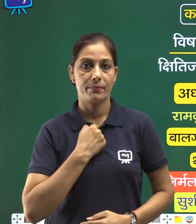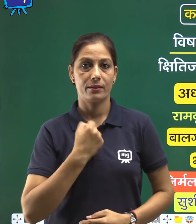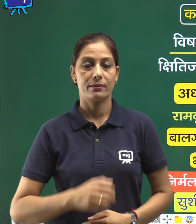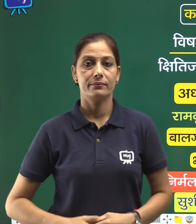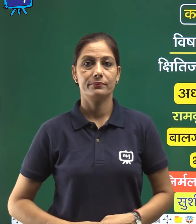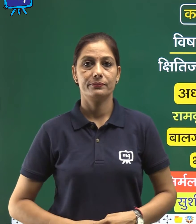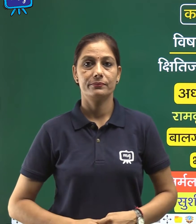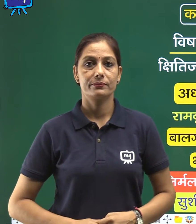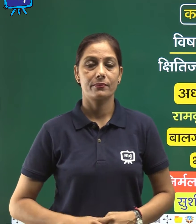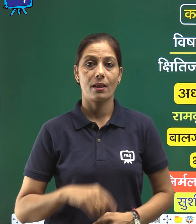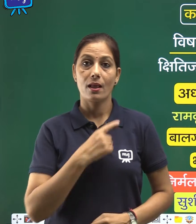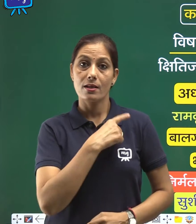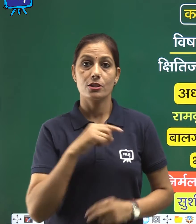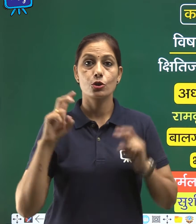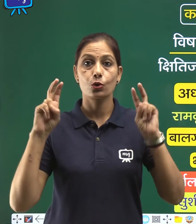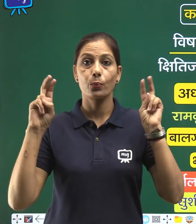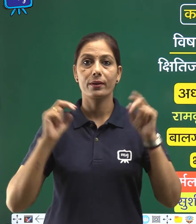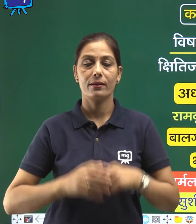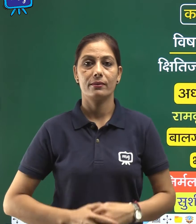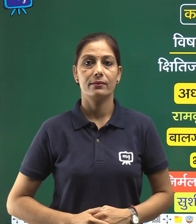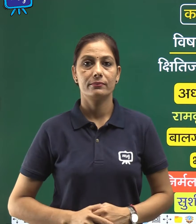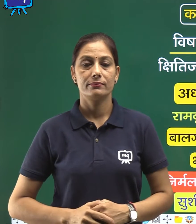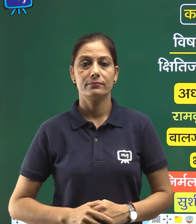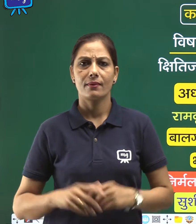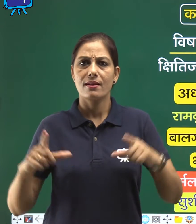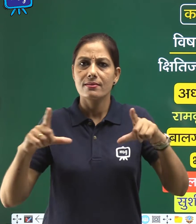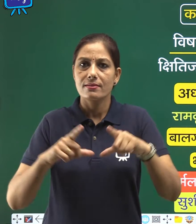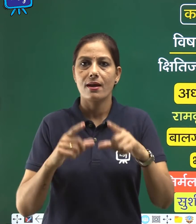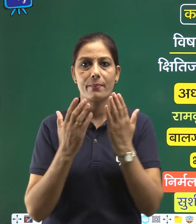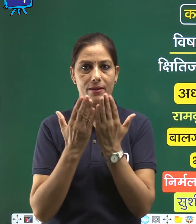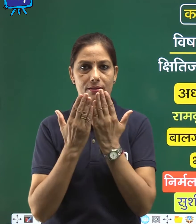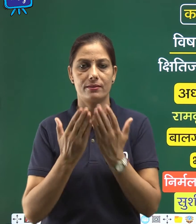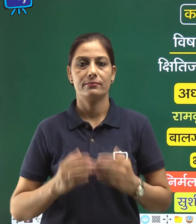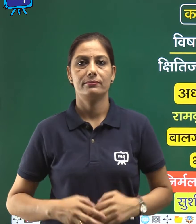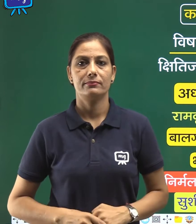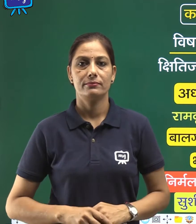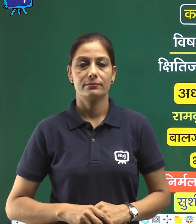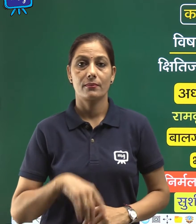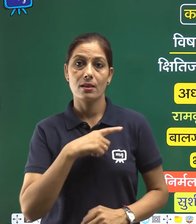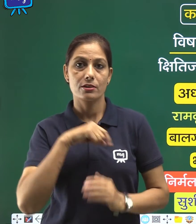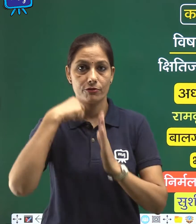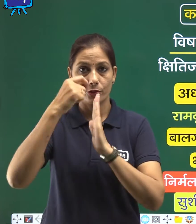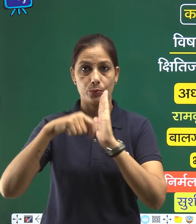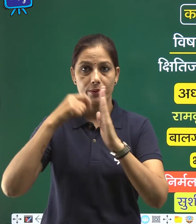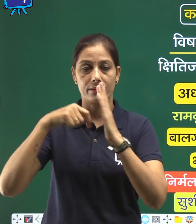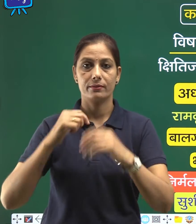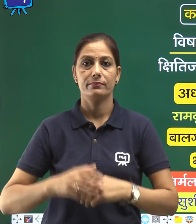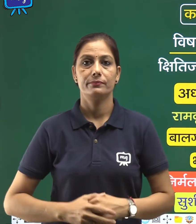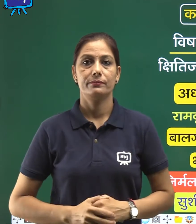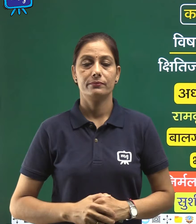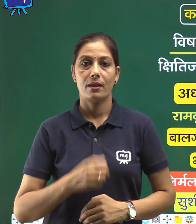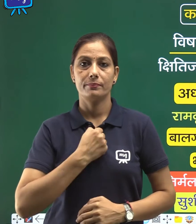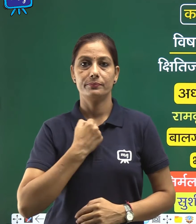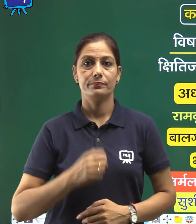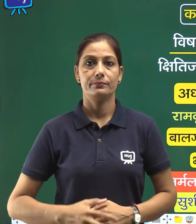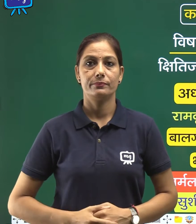हमने इस अध्याय का सार पढ़ा था। इस वीडियो में